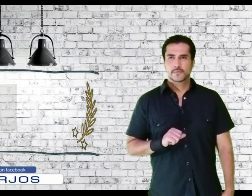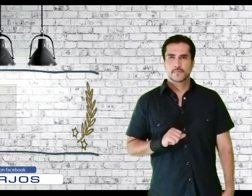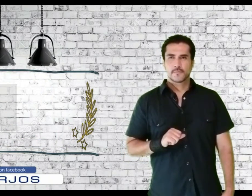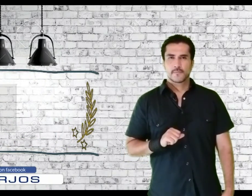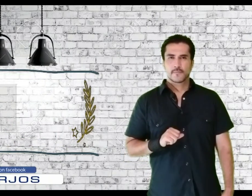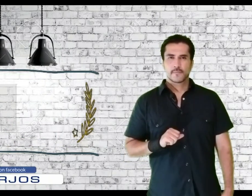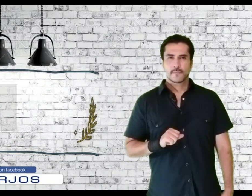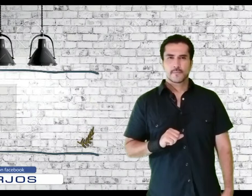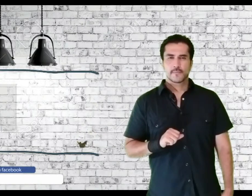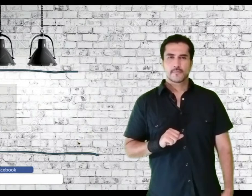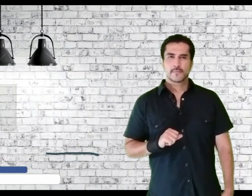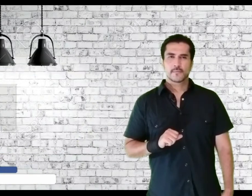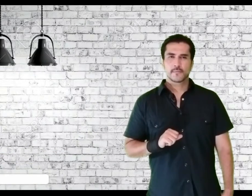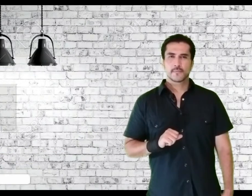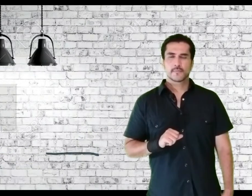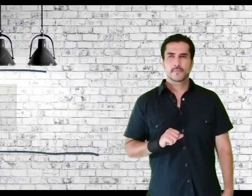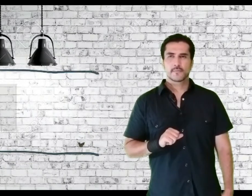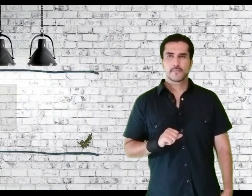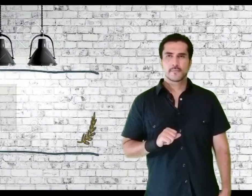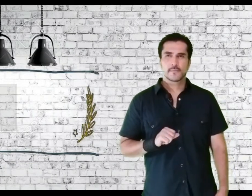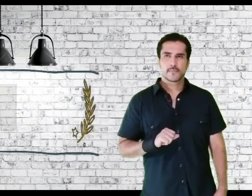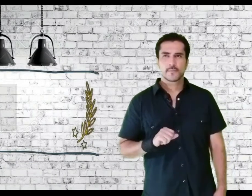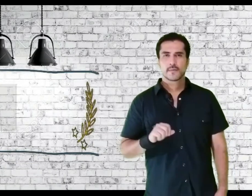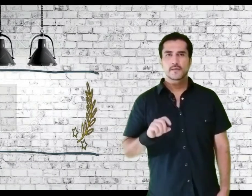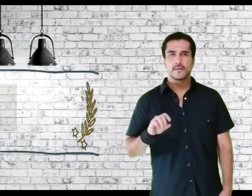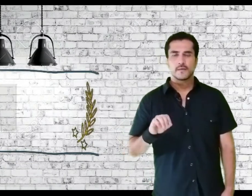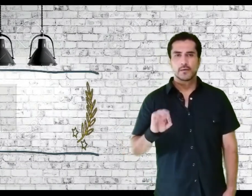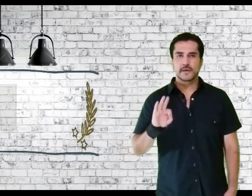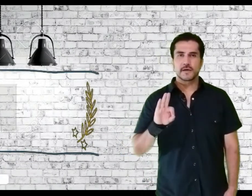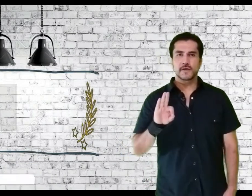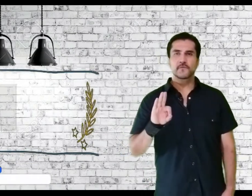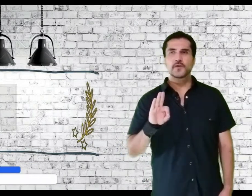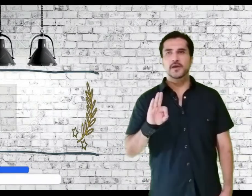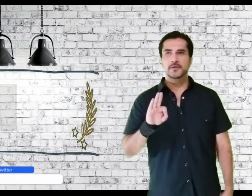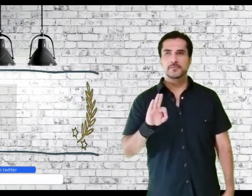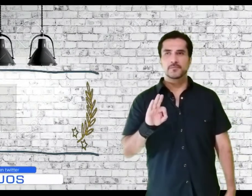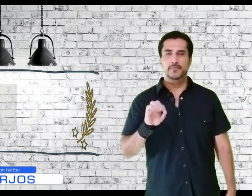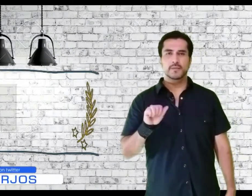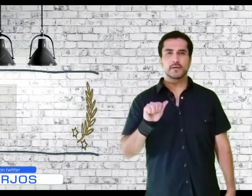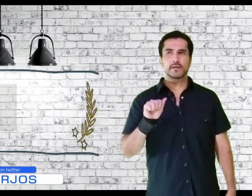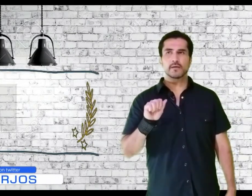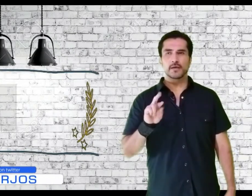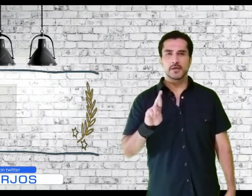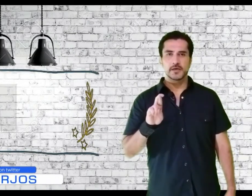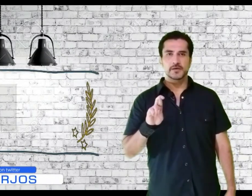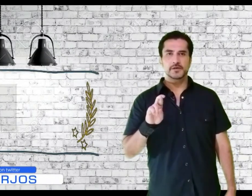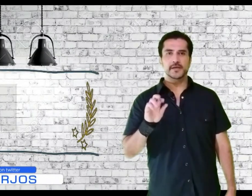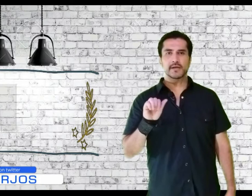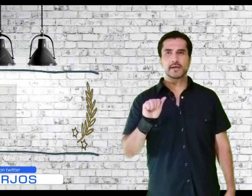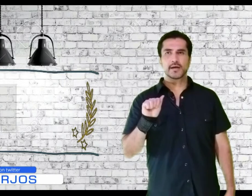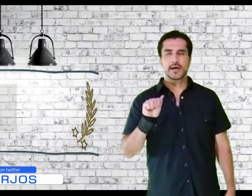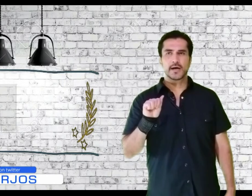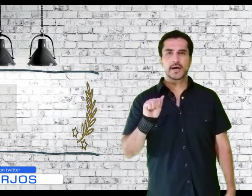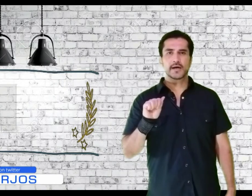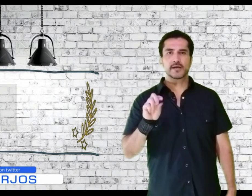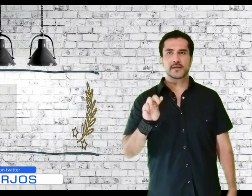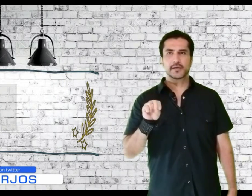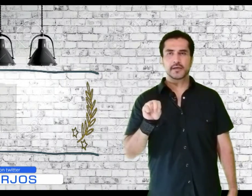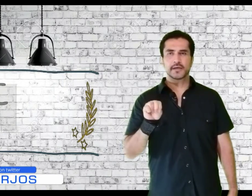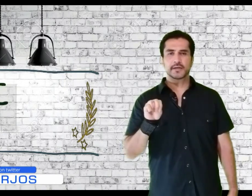F, R, A,